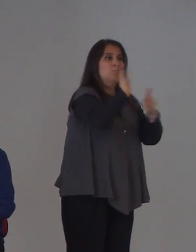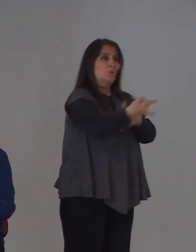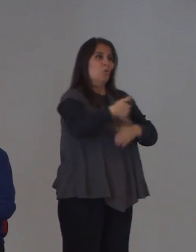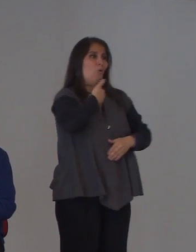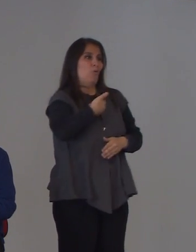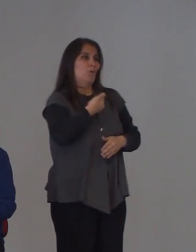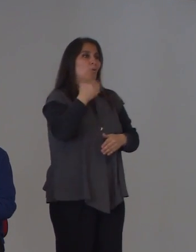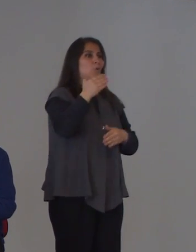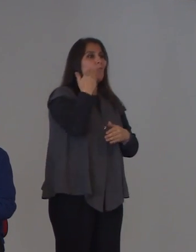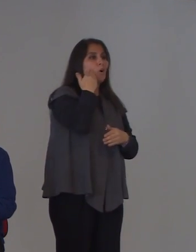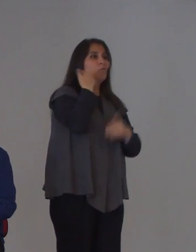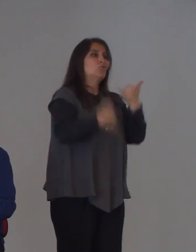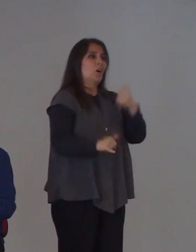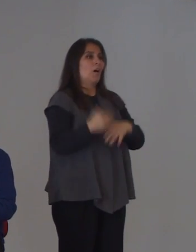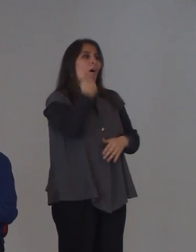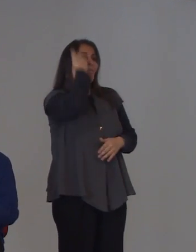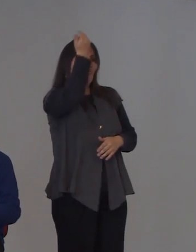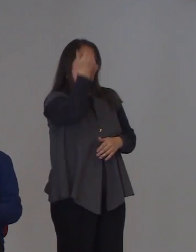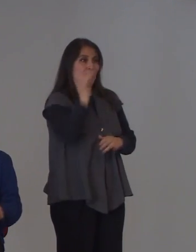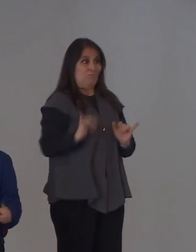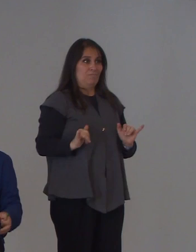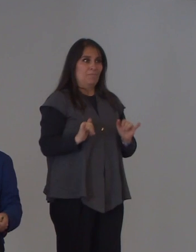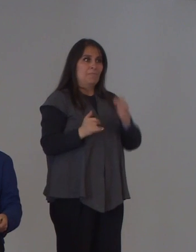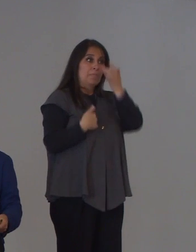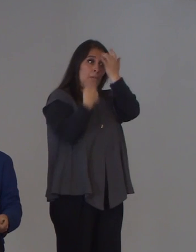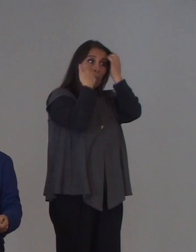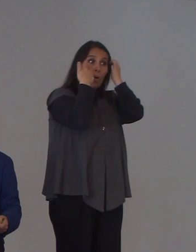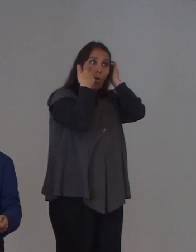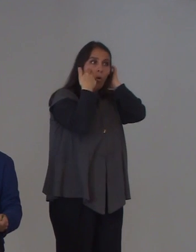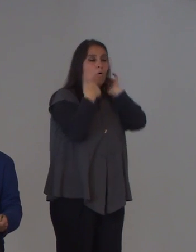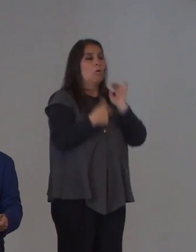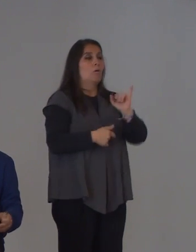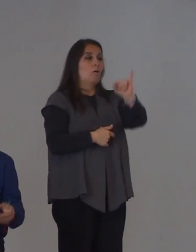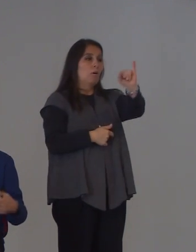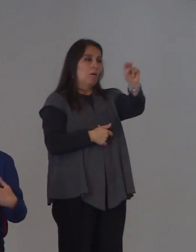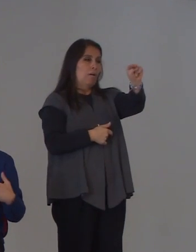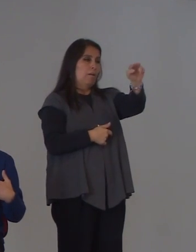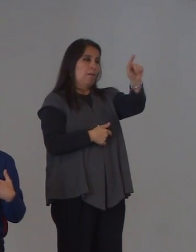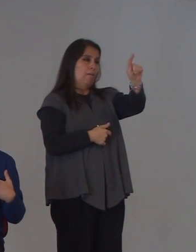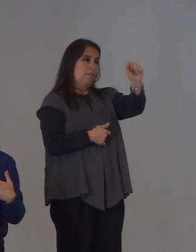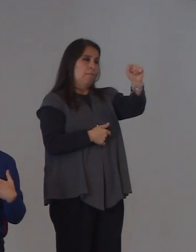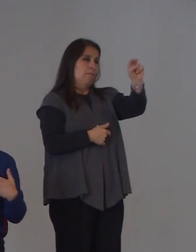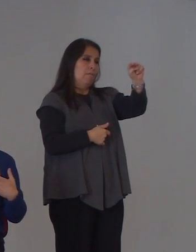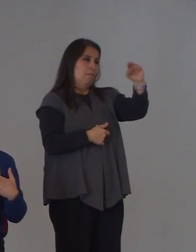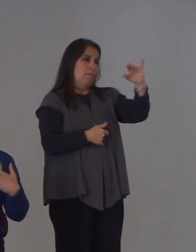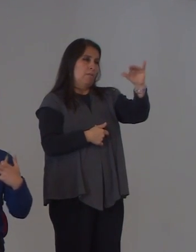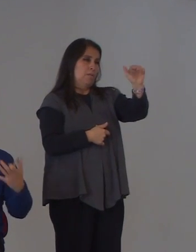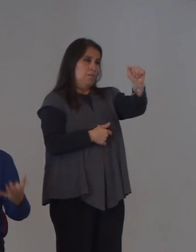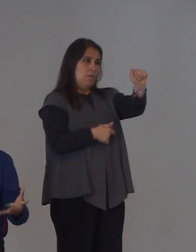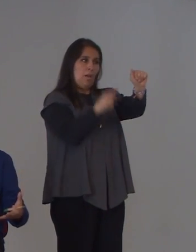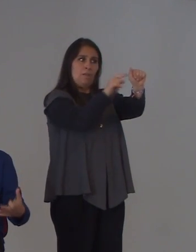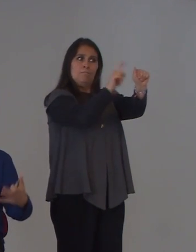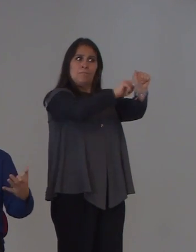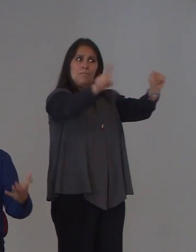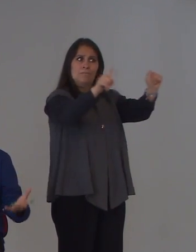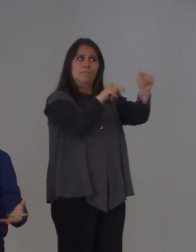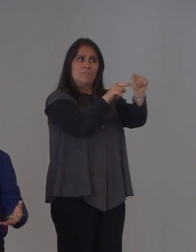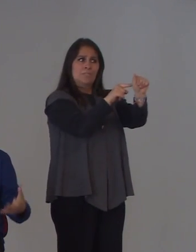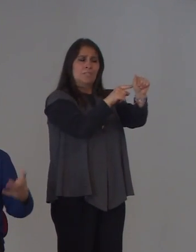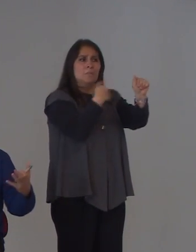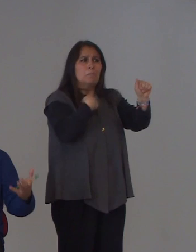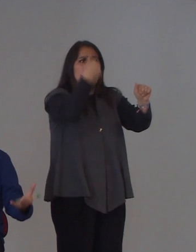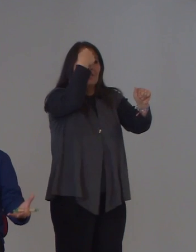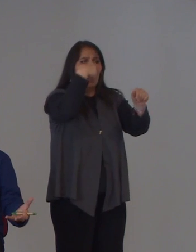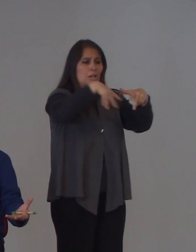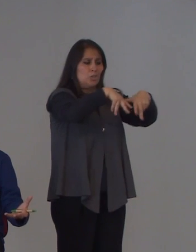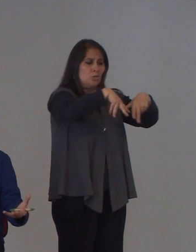edad. Pero hablar de infancia es otra cosa. Hablar de infancia es hablar de cómo una sociedad, una